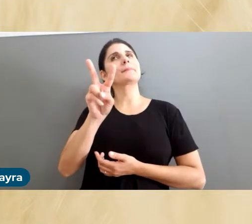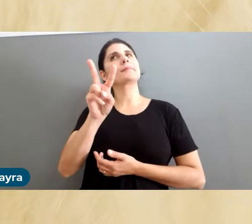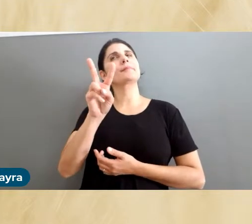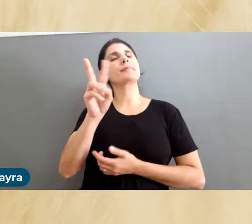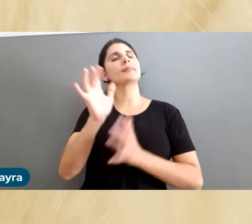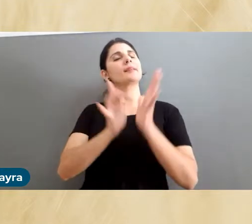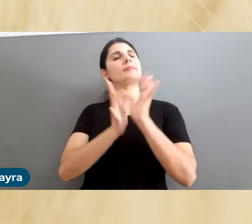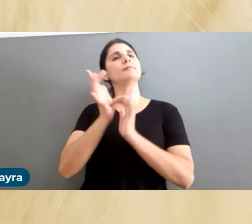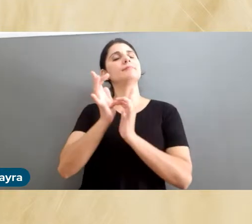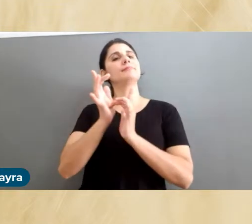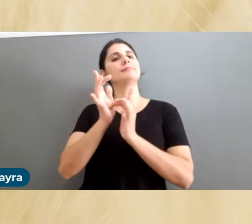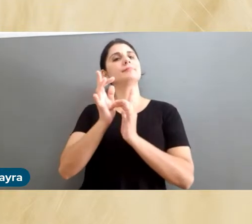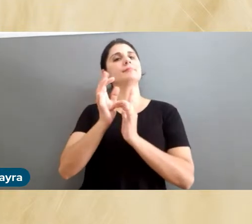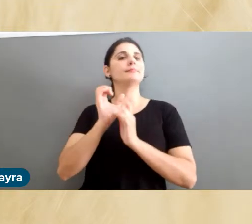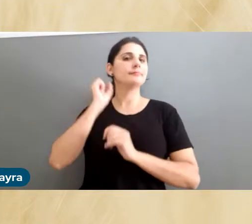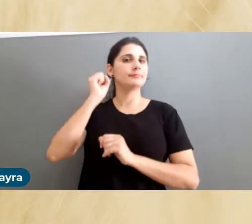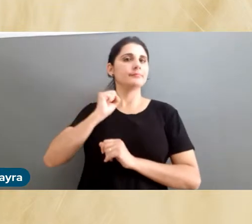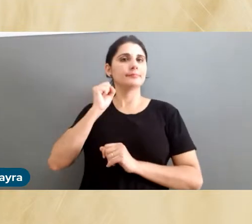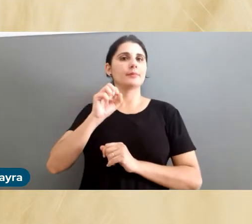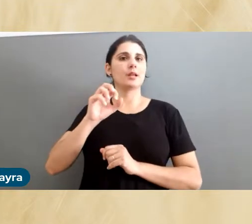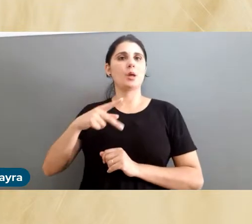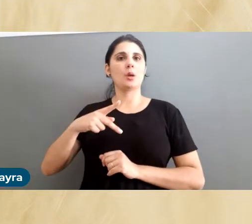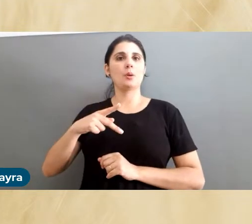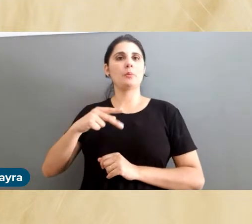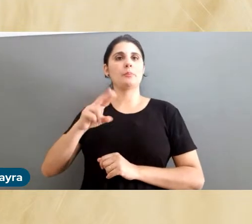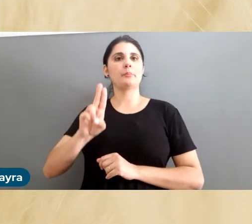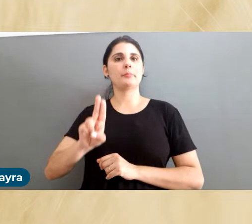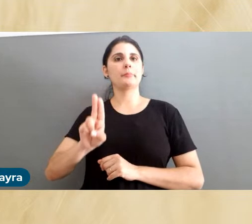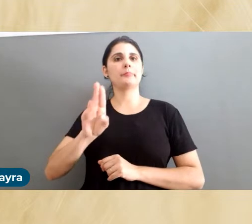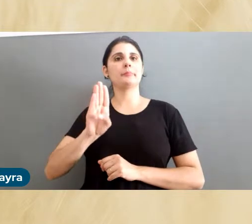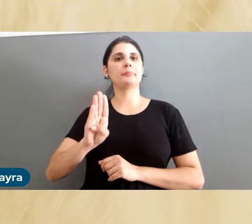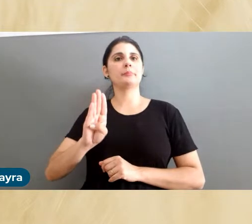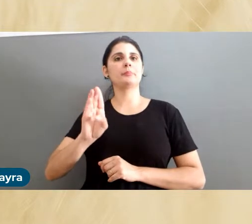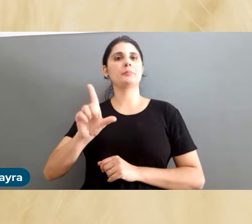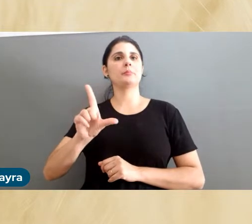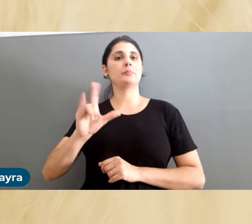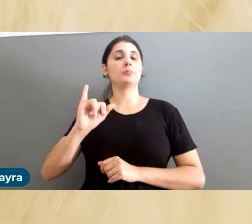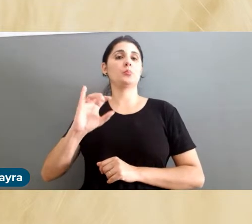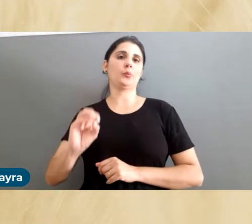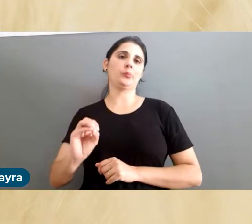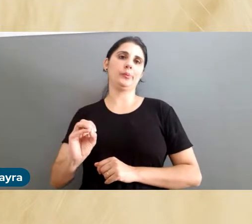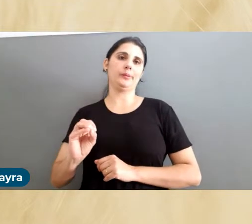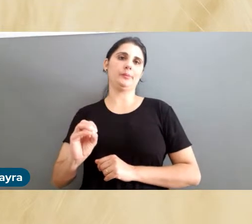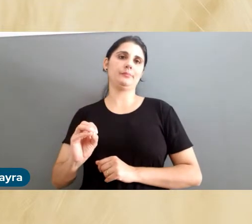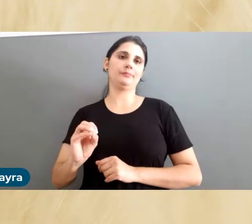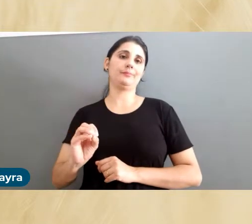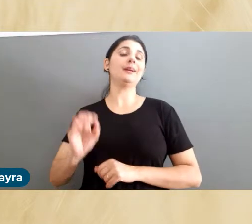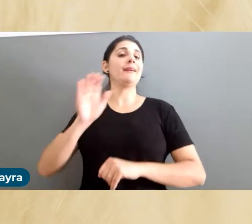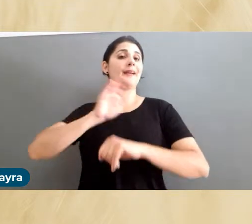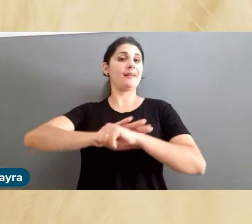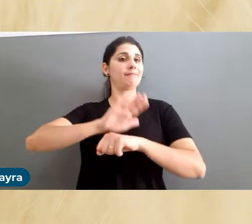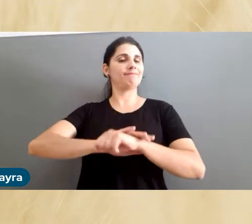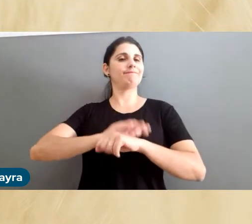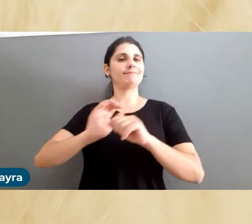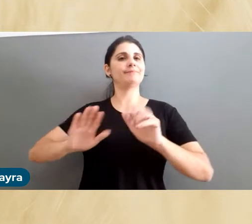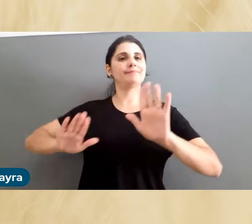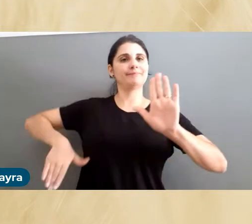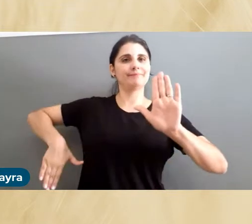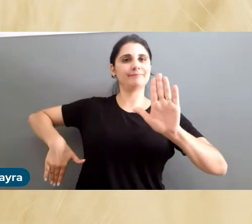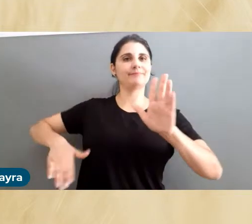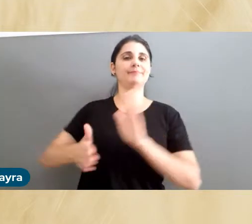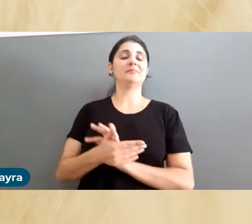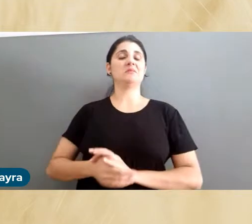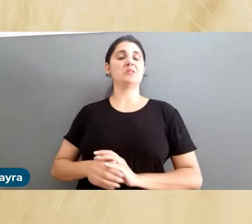encontro do senador Públio Lentulus com Jesus nas praias de Cafarnaum. Naquele momento em que o senador